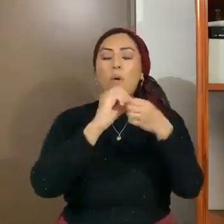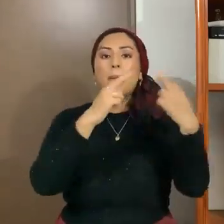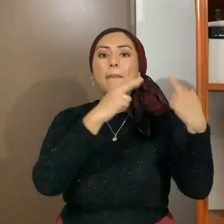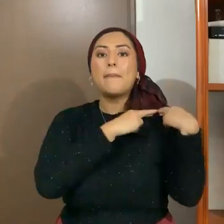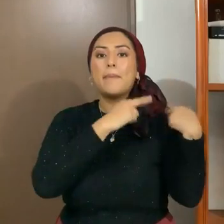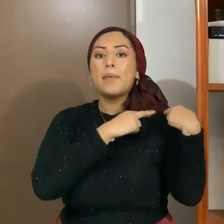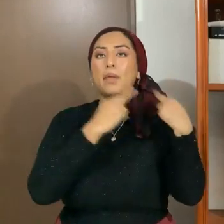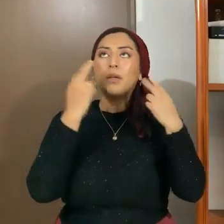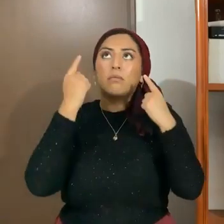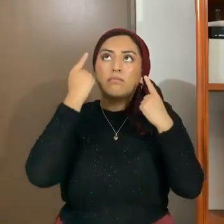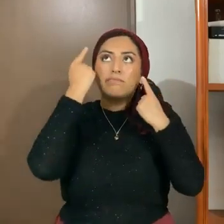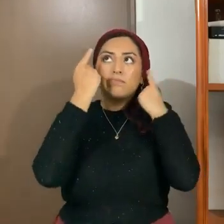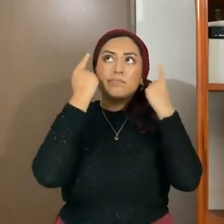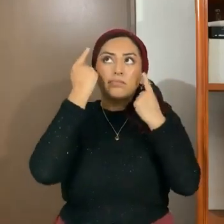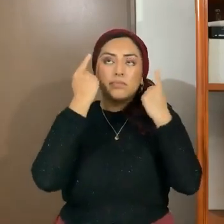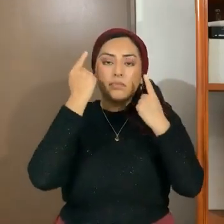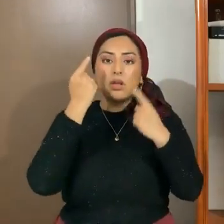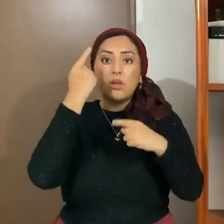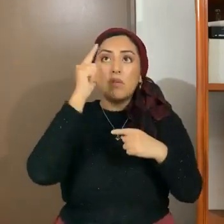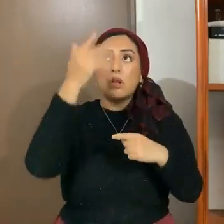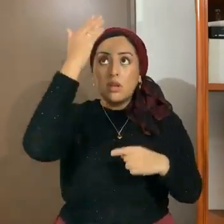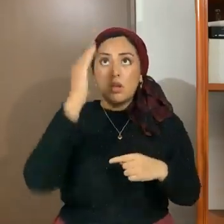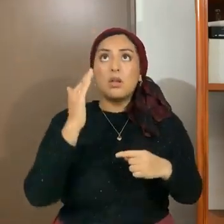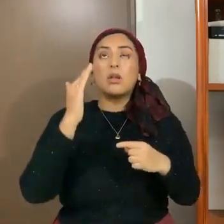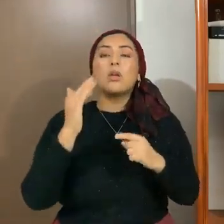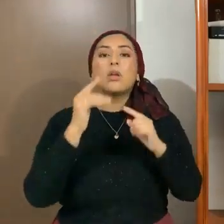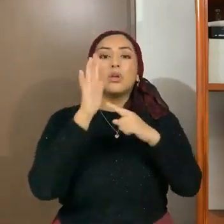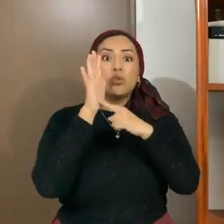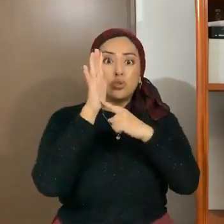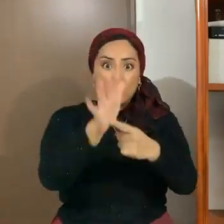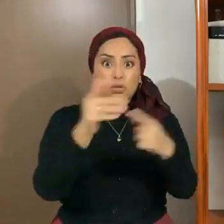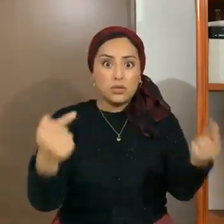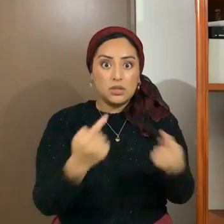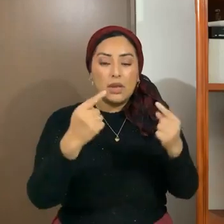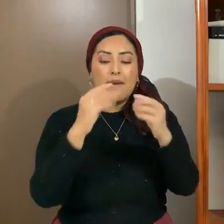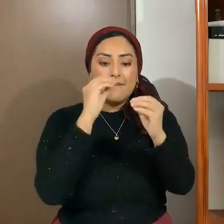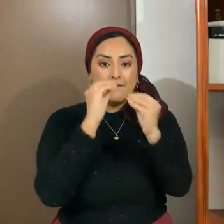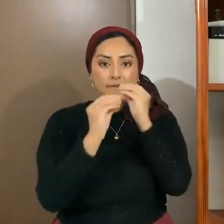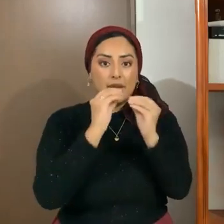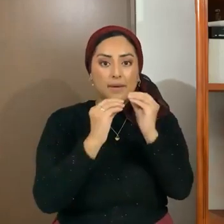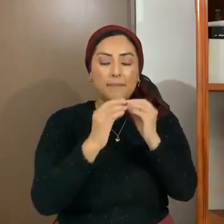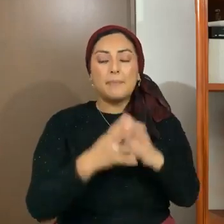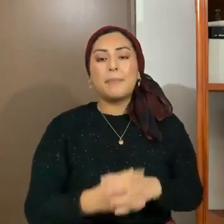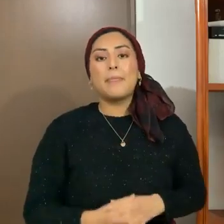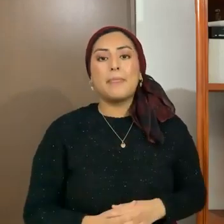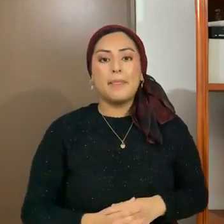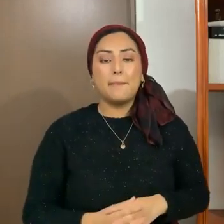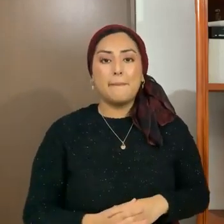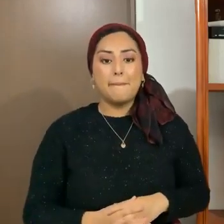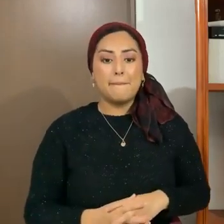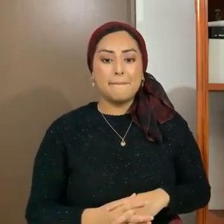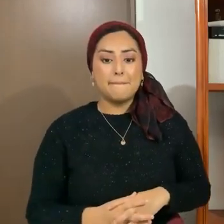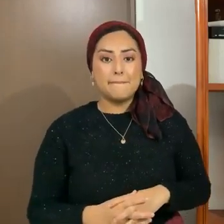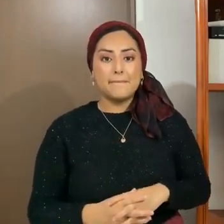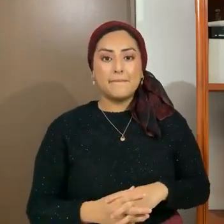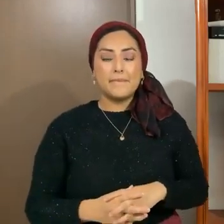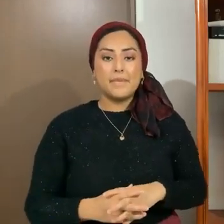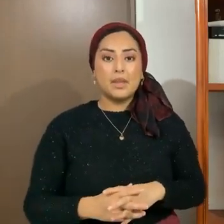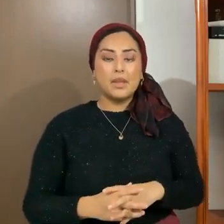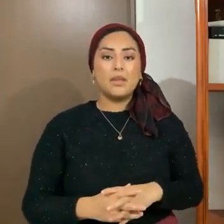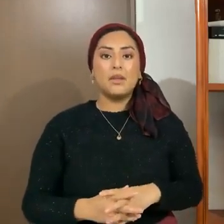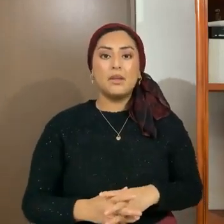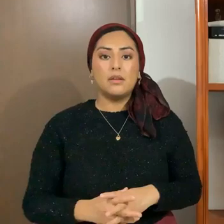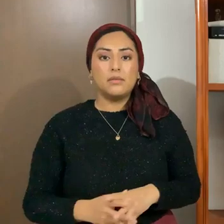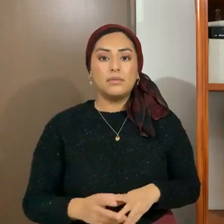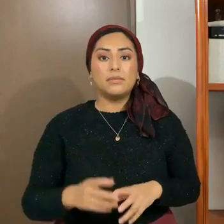examinarse, evaluarse, para que así el Eterno le revele su pecado y lo corrija. Y tal vez, probablemente, muy seguro, lo conozca.